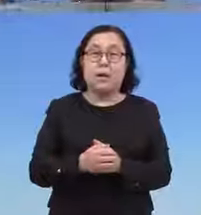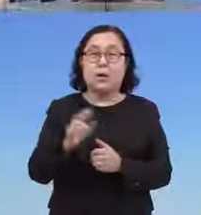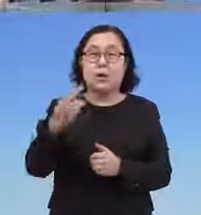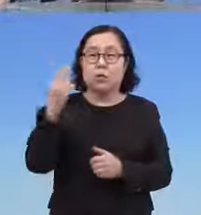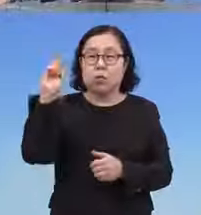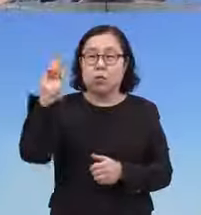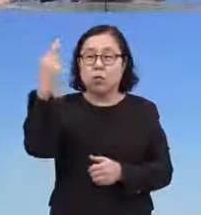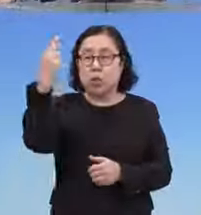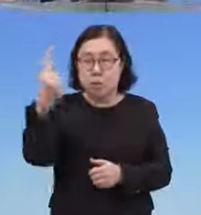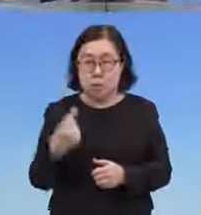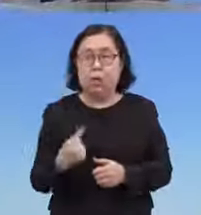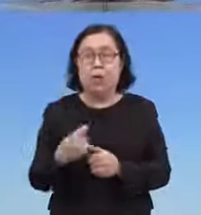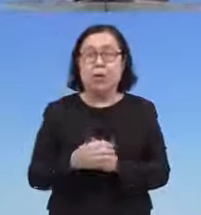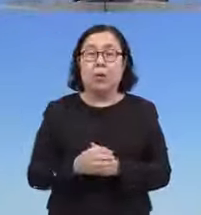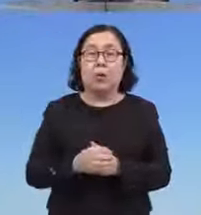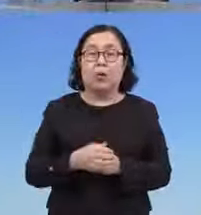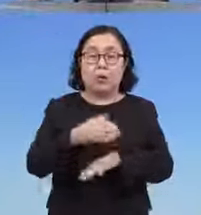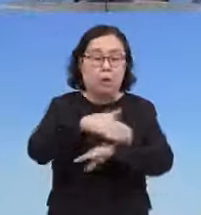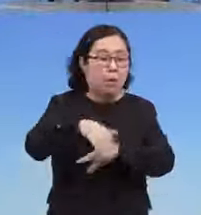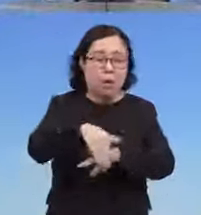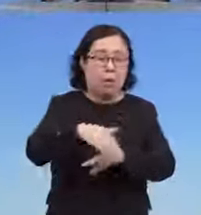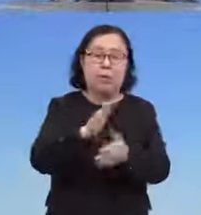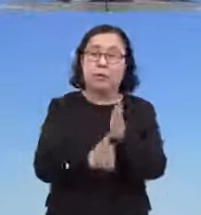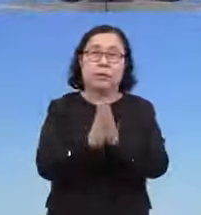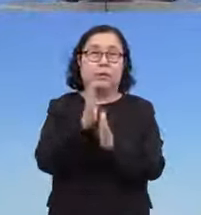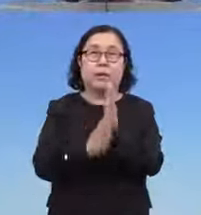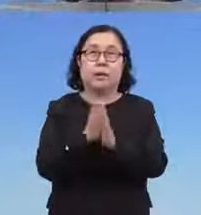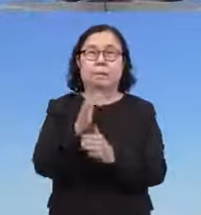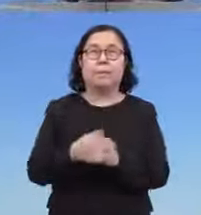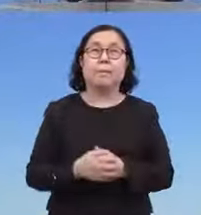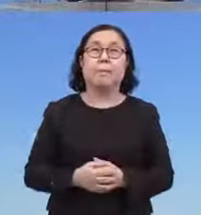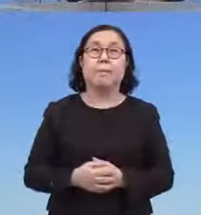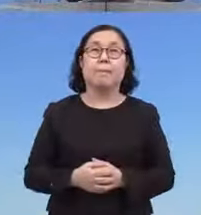어디서 잘지 이런 계획도 없고 무조건 나간 거예요.